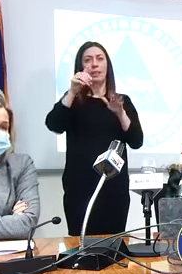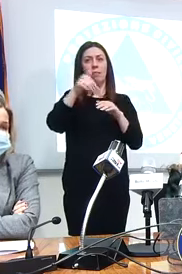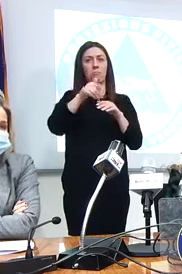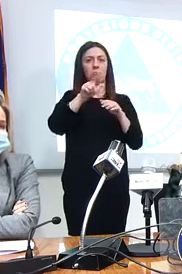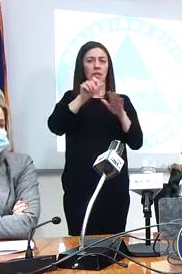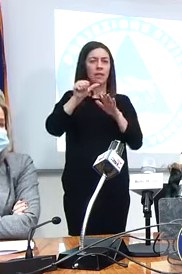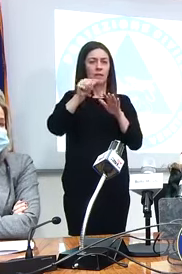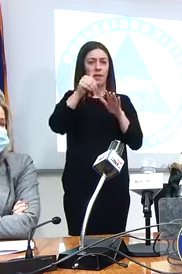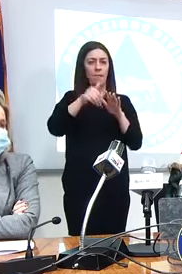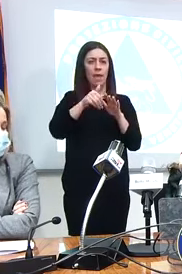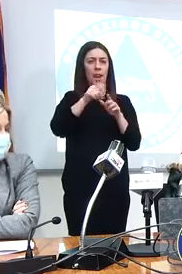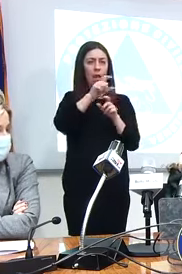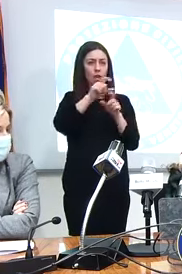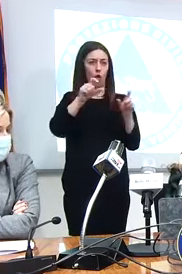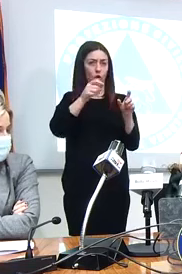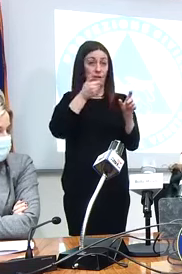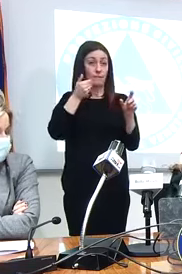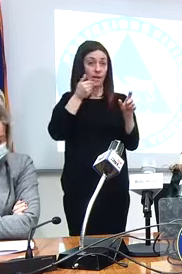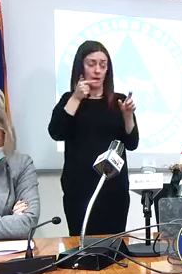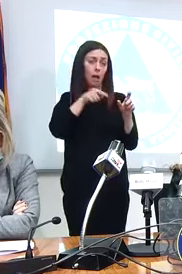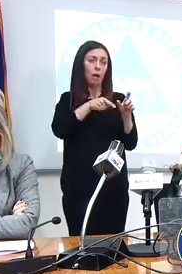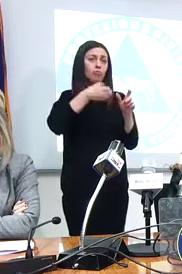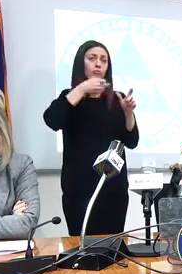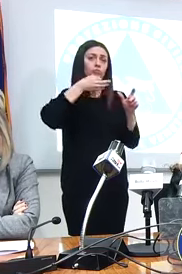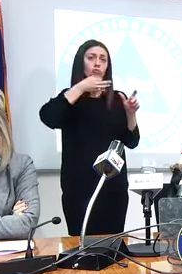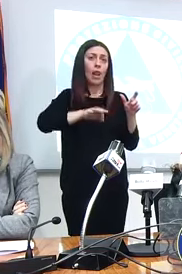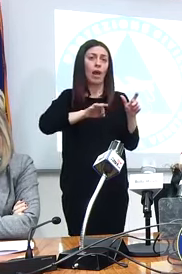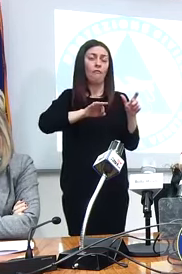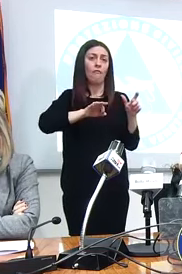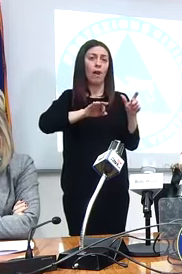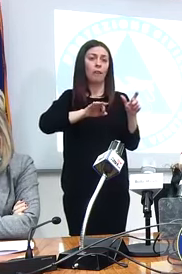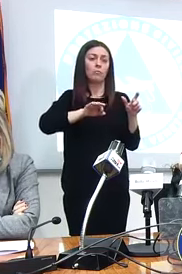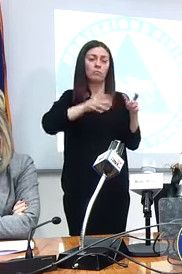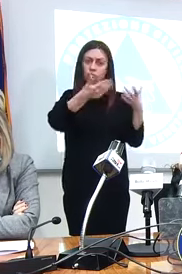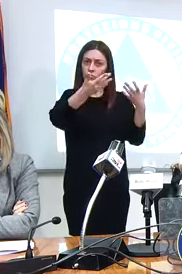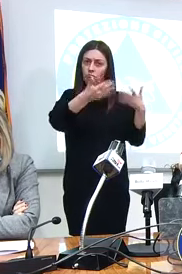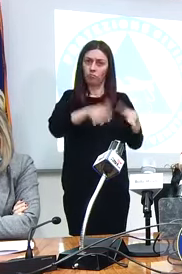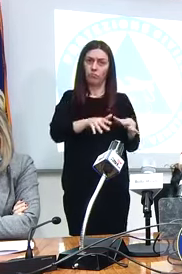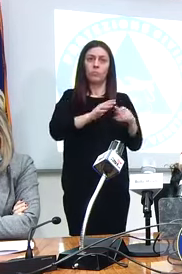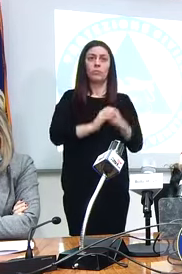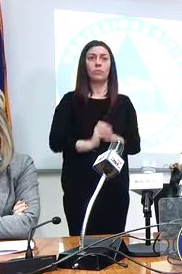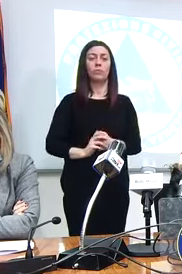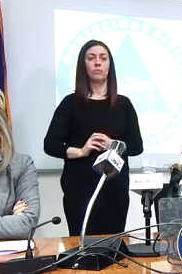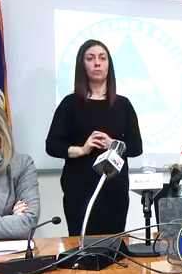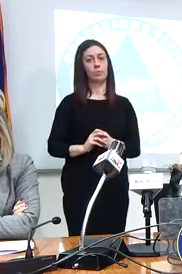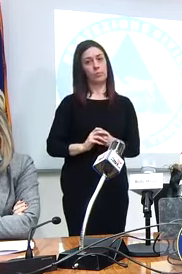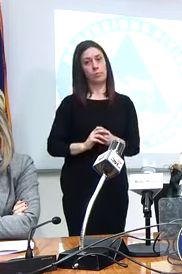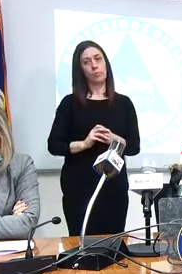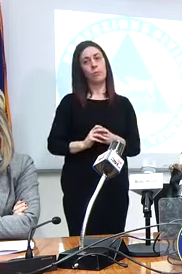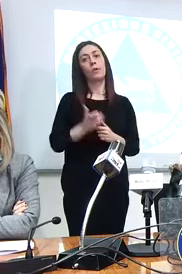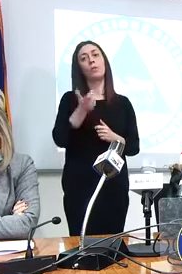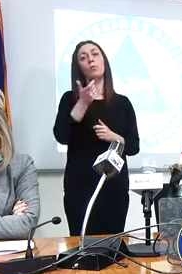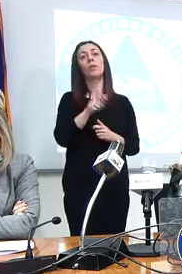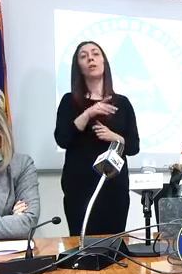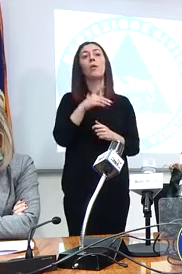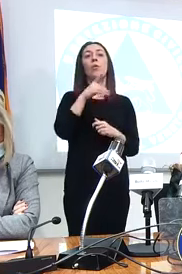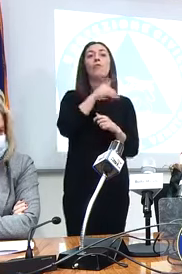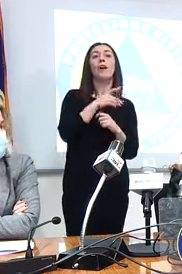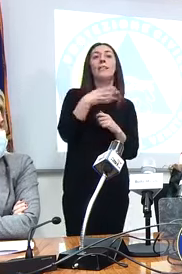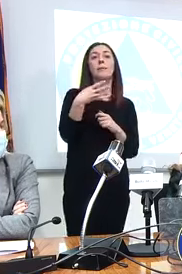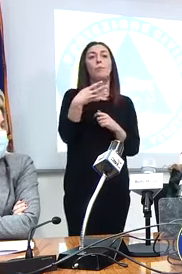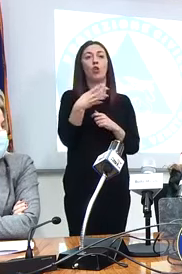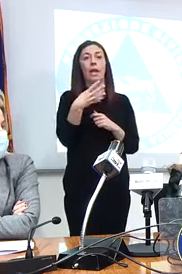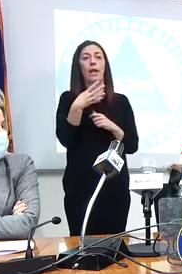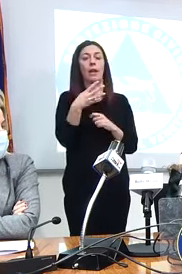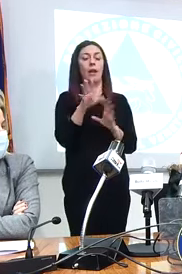76.000 dosi, quindi queste riusciamo a completarle, perché complessivamente fra Pfizer e Moderna nel mese